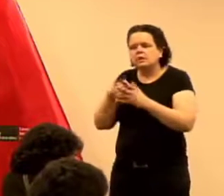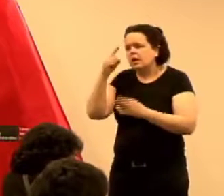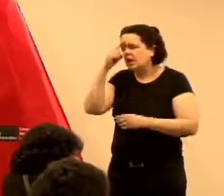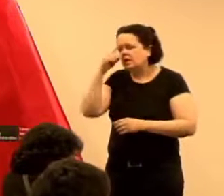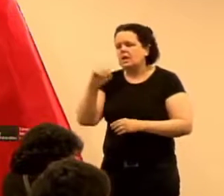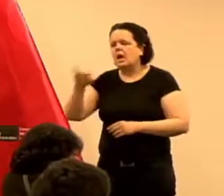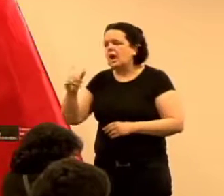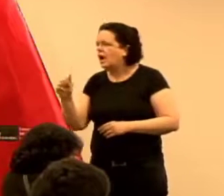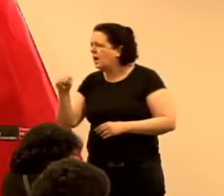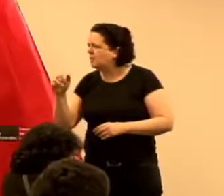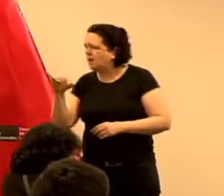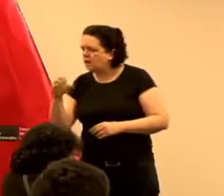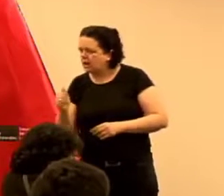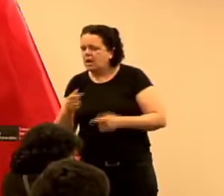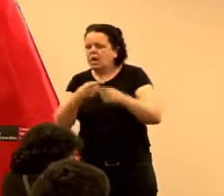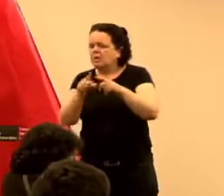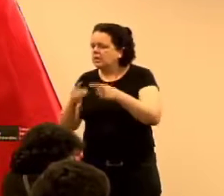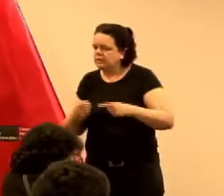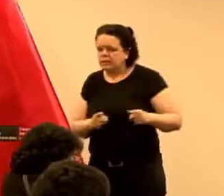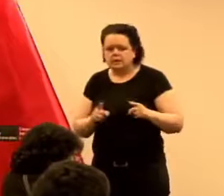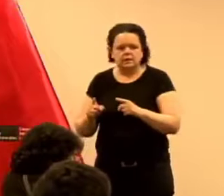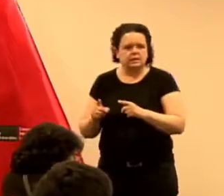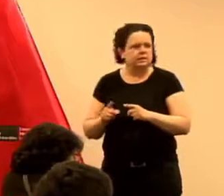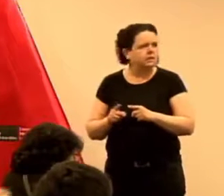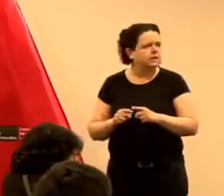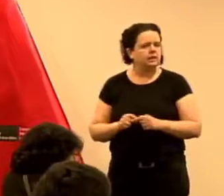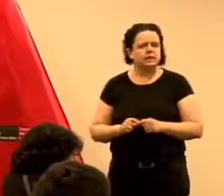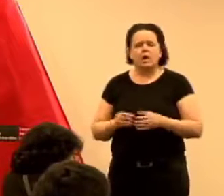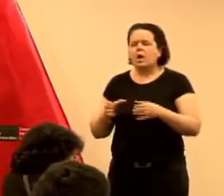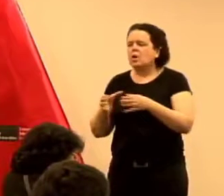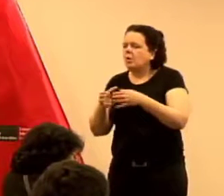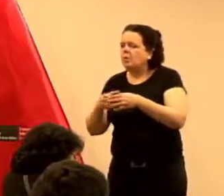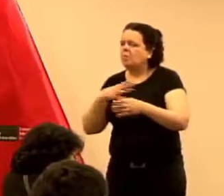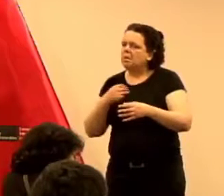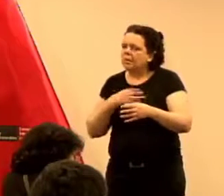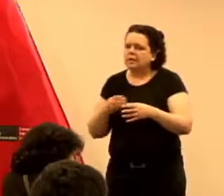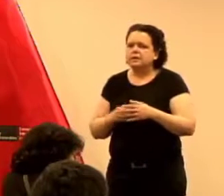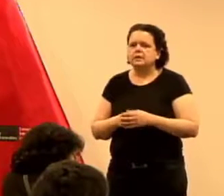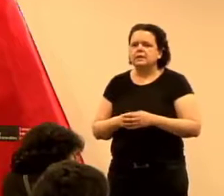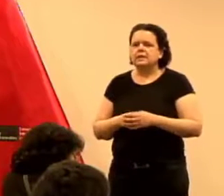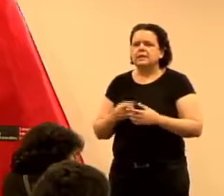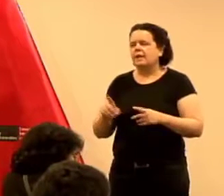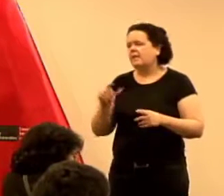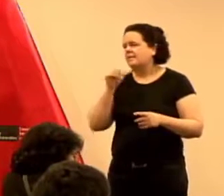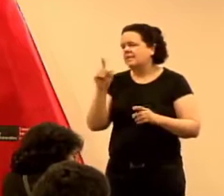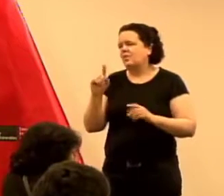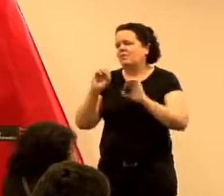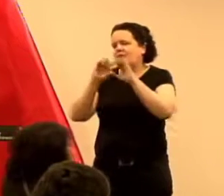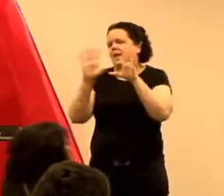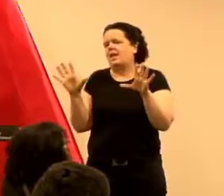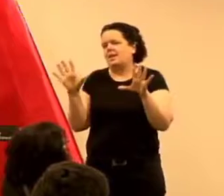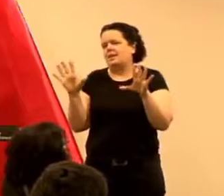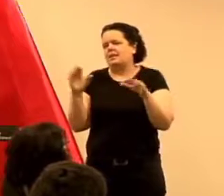en Jamaica, con diferentes rangos de edad. Todavía no está claro, o